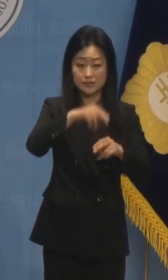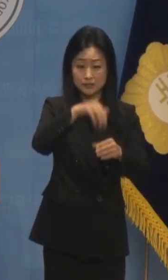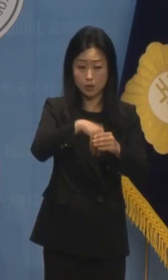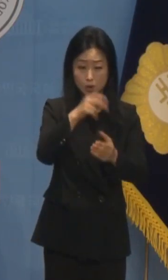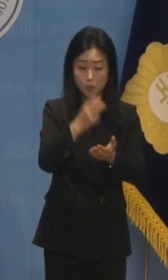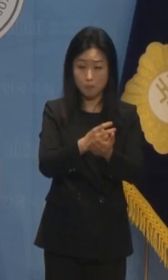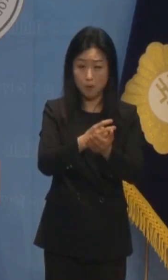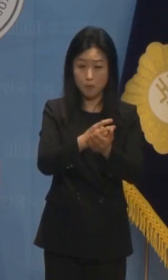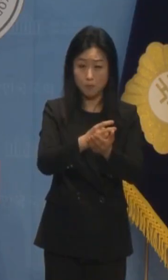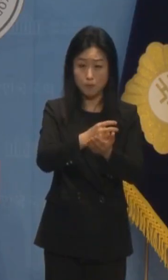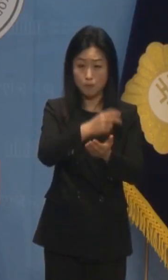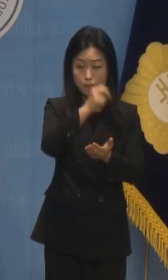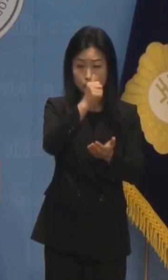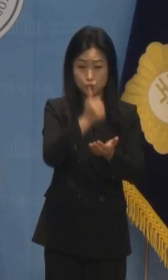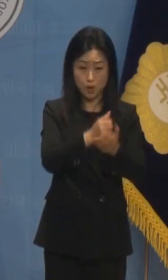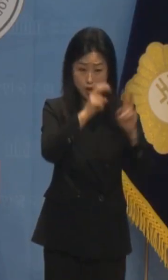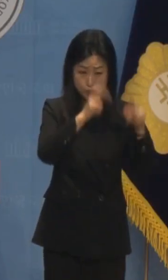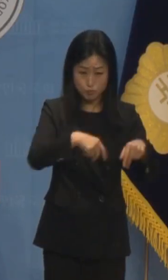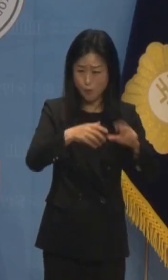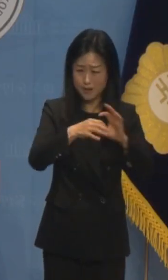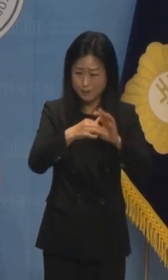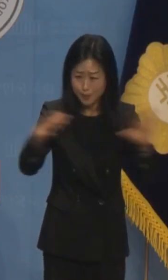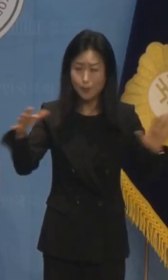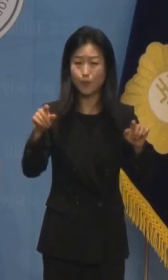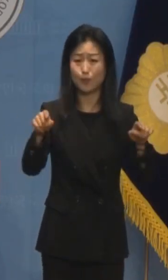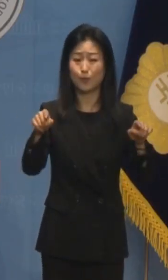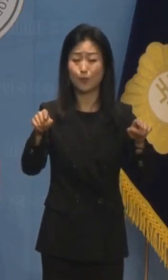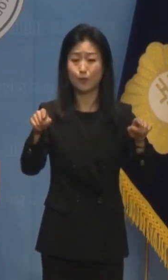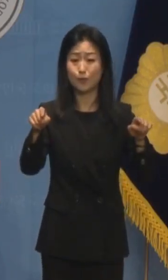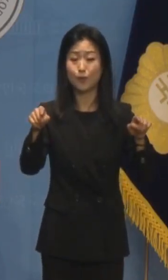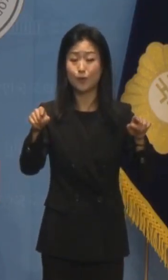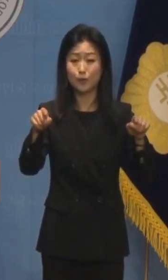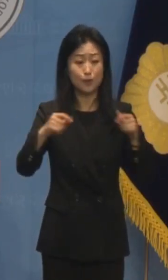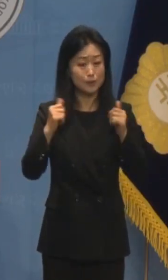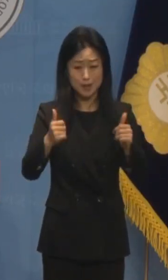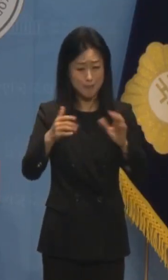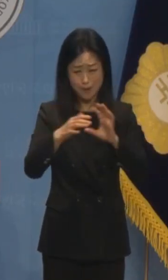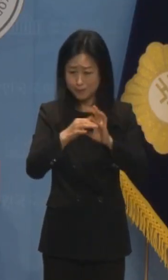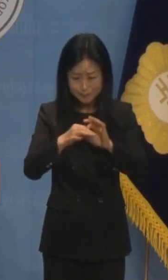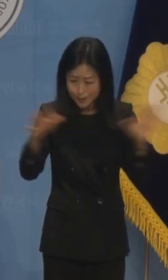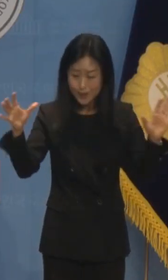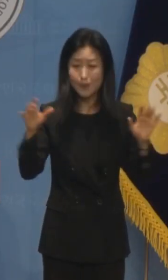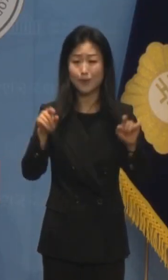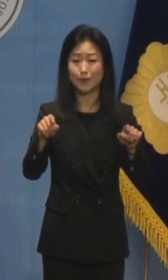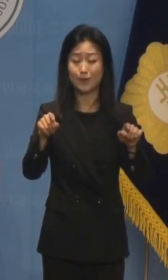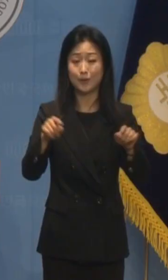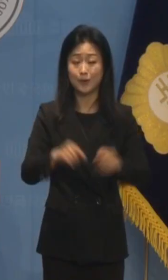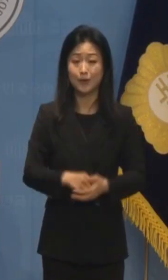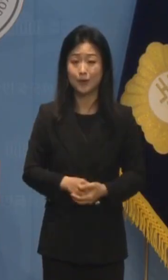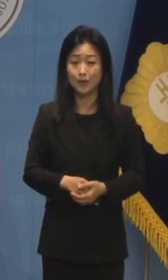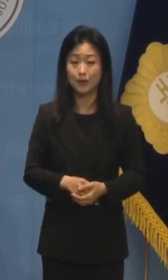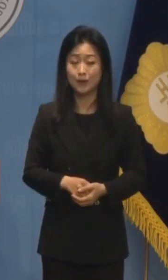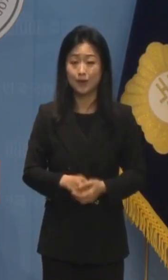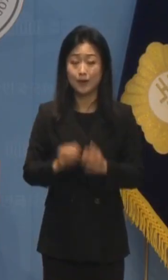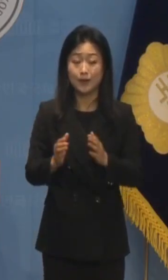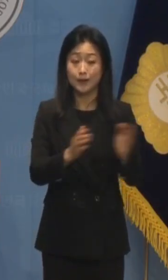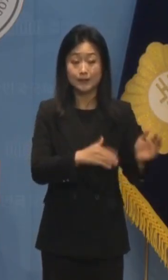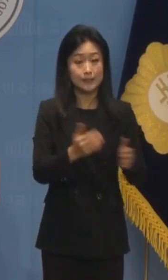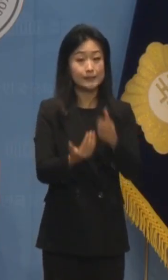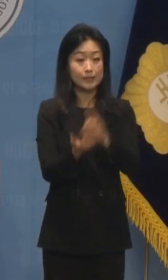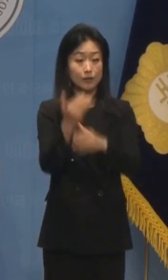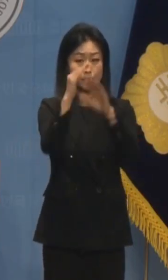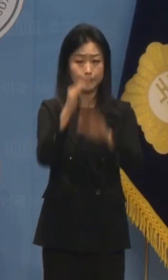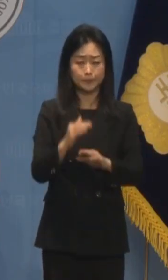무죄는 인과관계가 없으며 판결 결과에 영향을 주지 않았습니다. 이